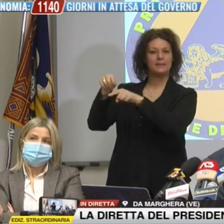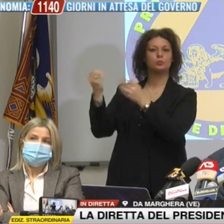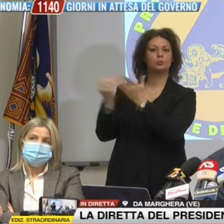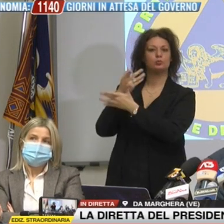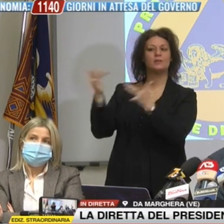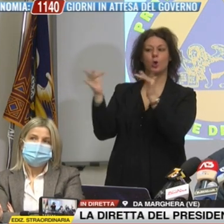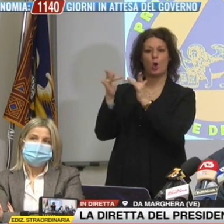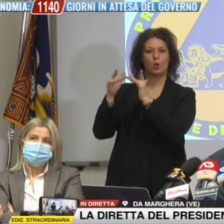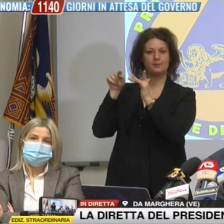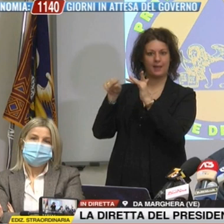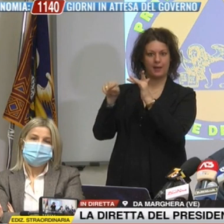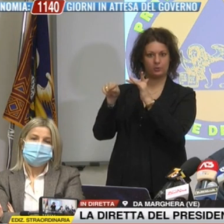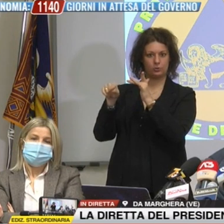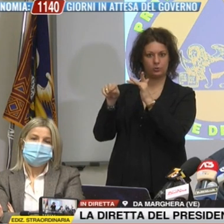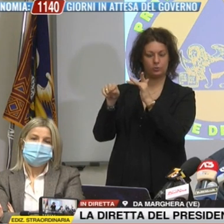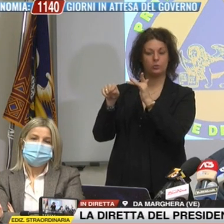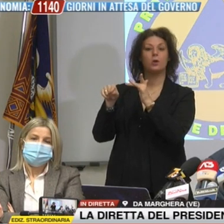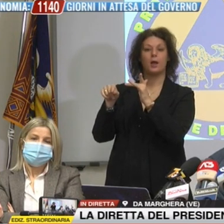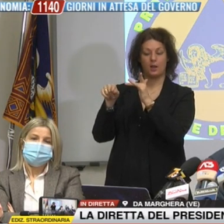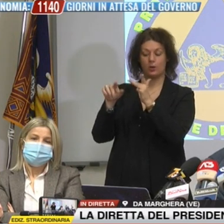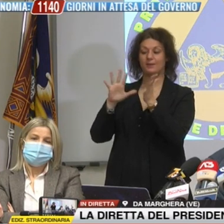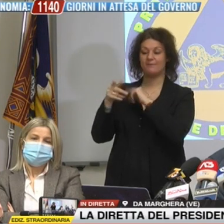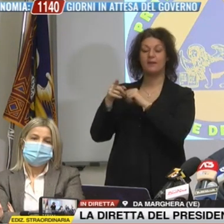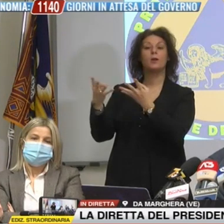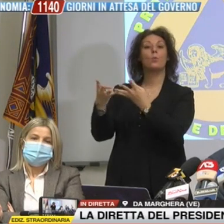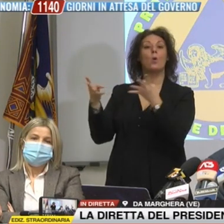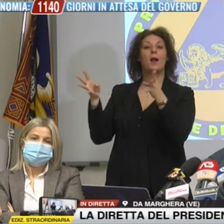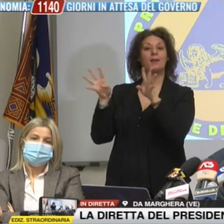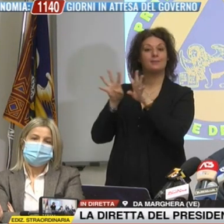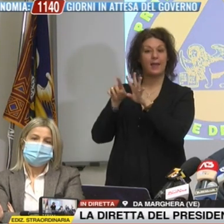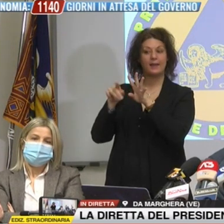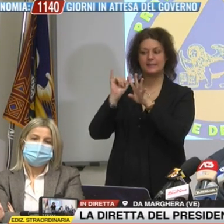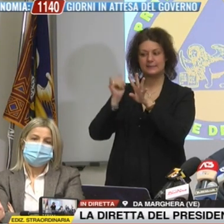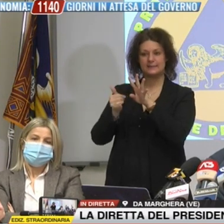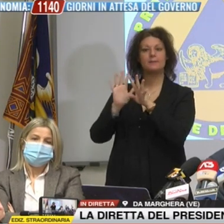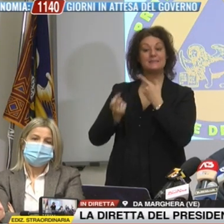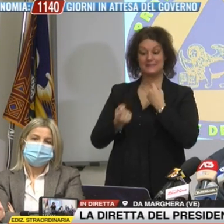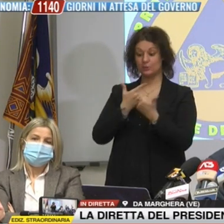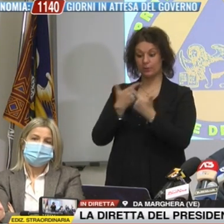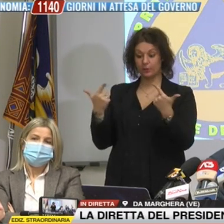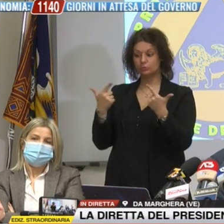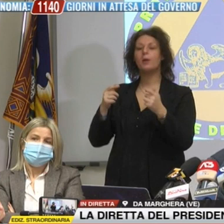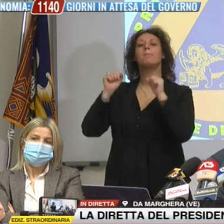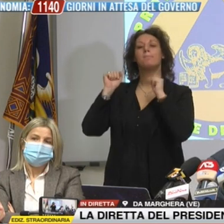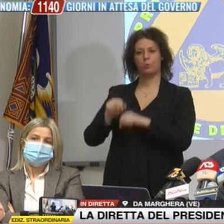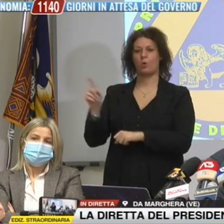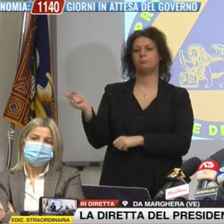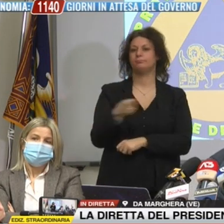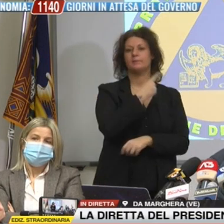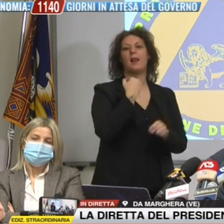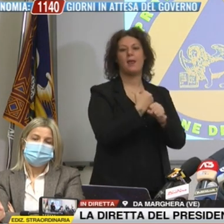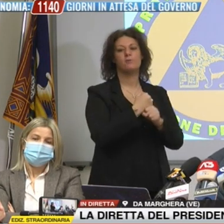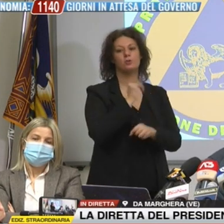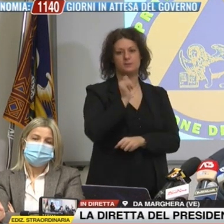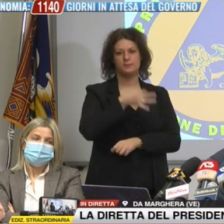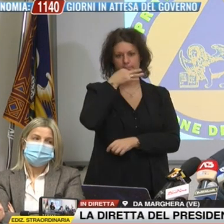è asintomatico può fare la quarantena lavorando. Questo perché usa appunto i dispositivi di